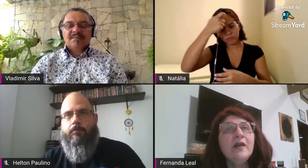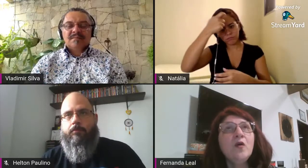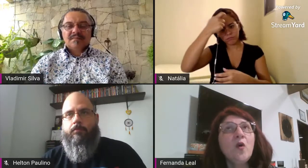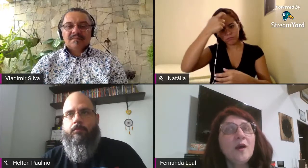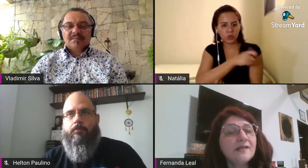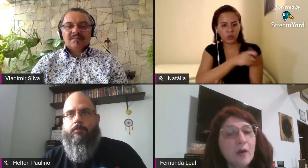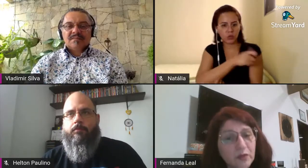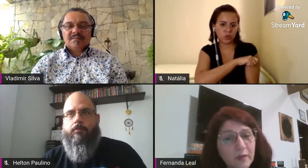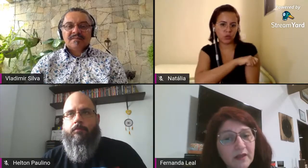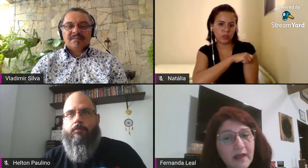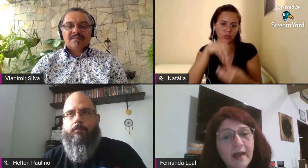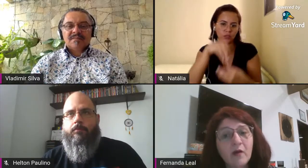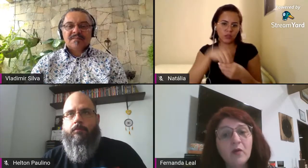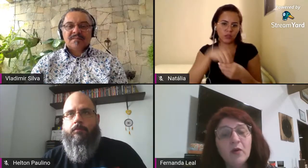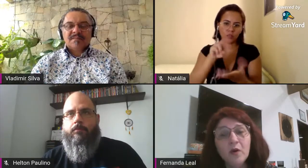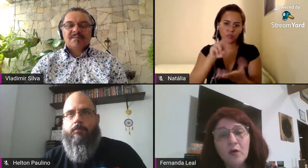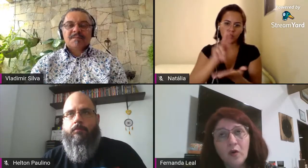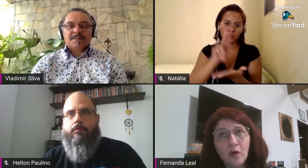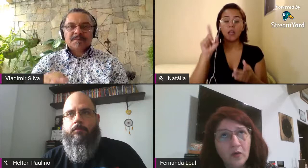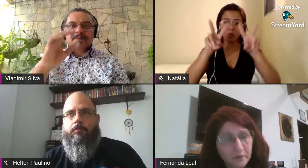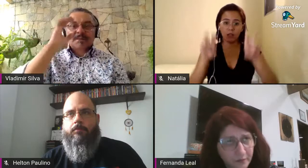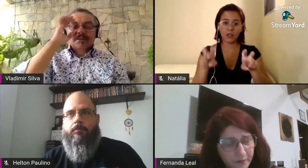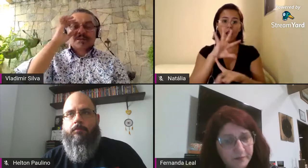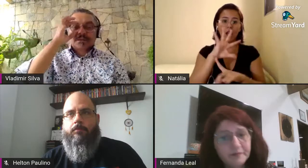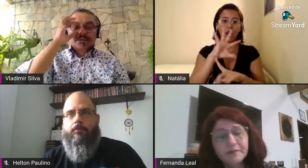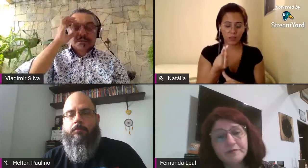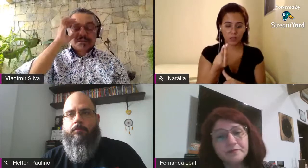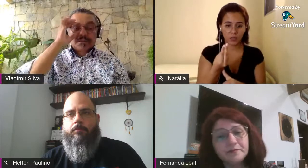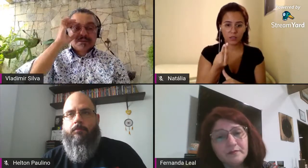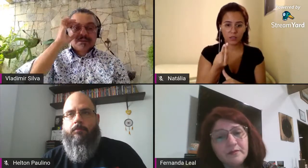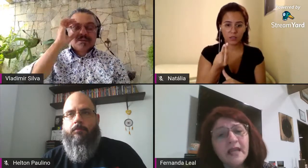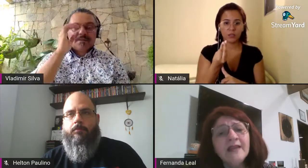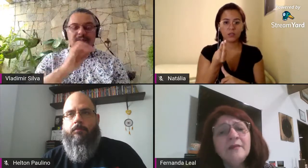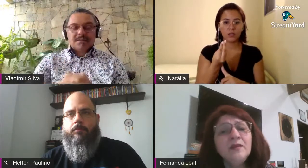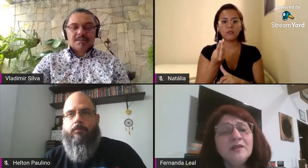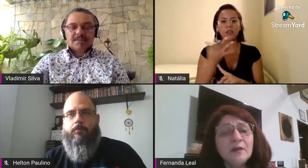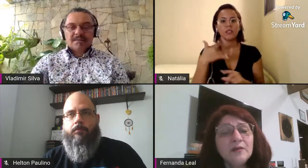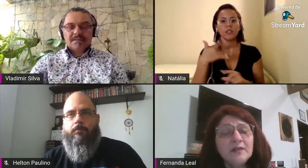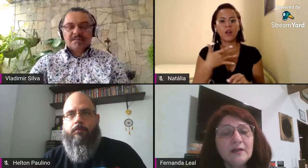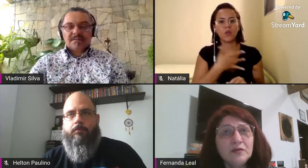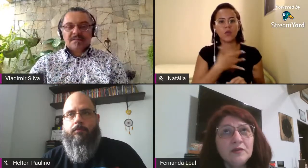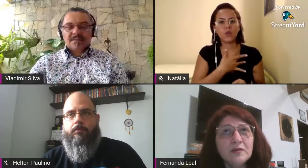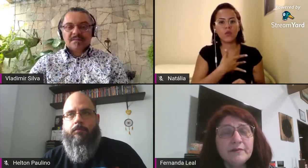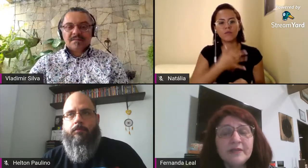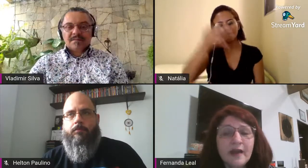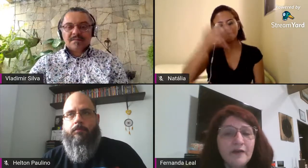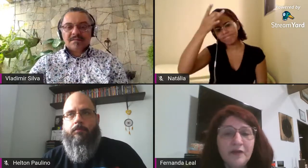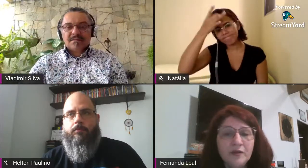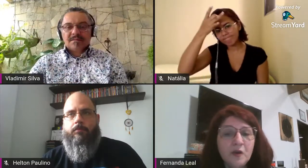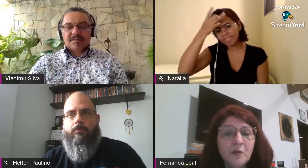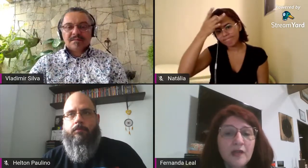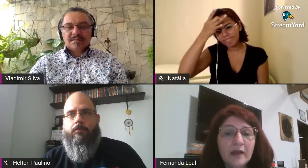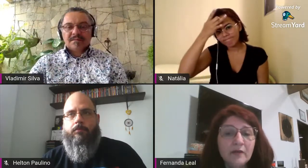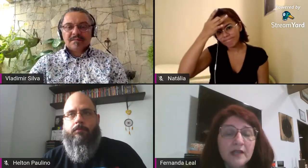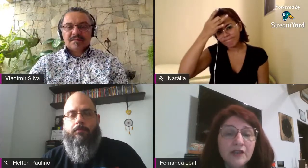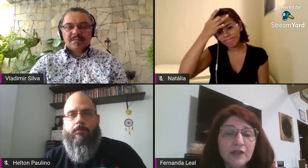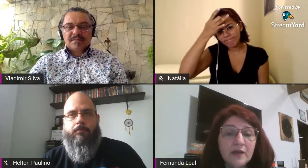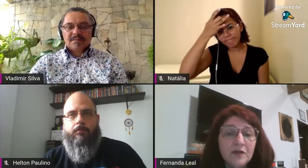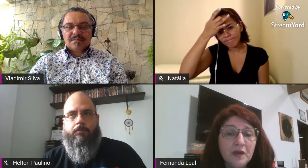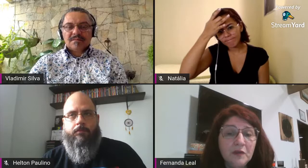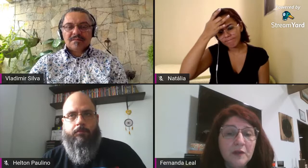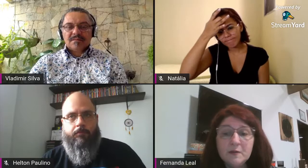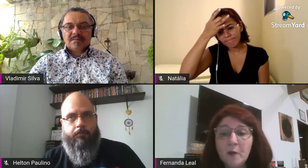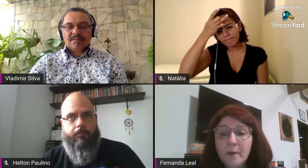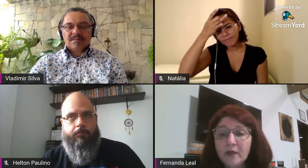né, com a saúde mental, com a diminuição de tantos desafios e obstáculos que a